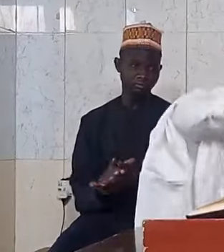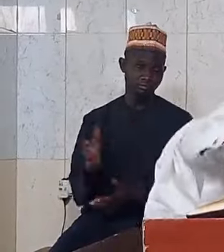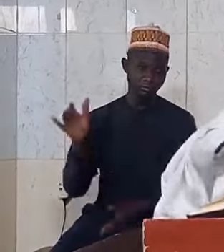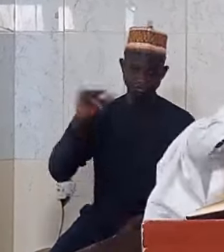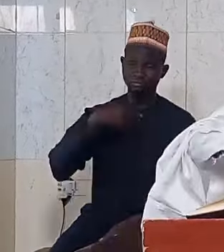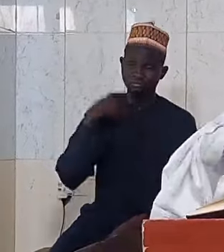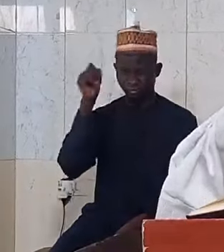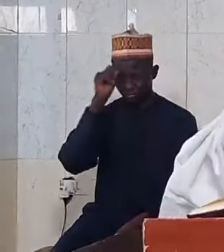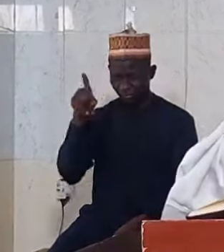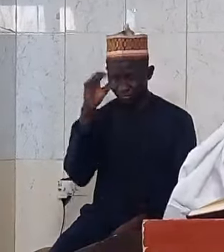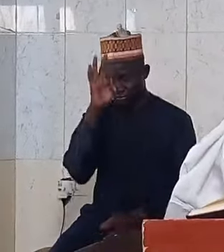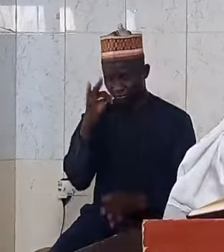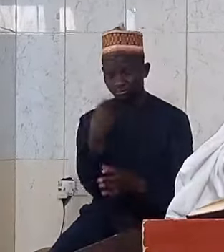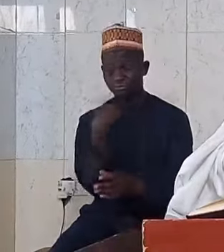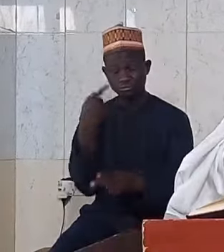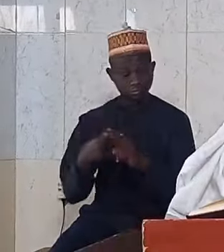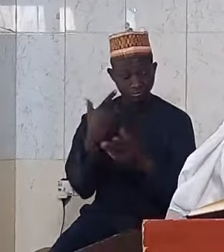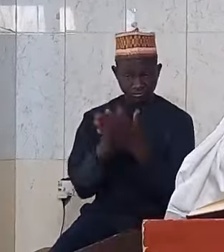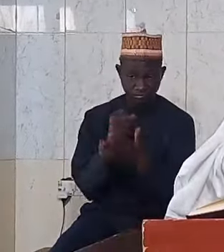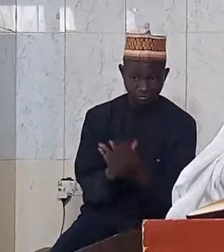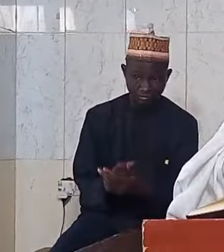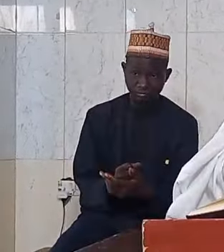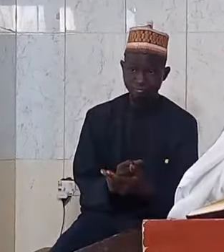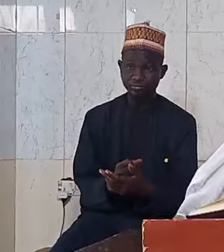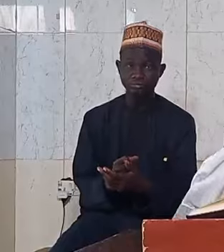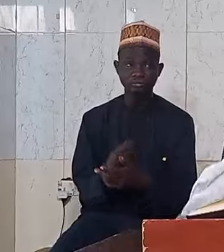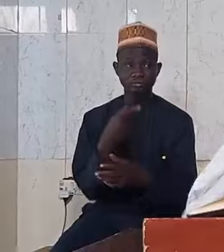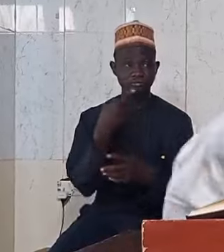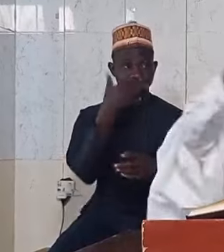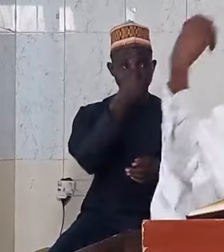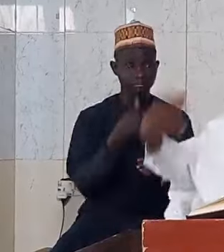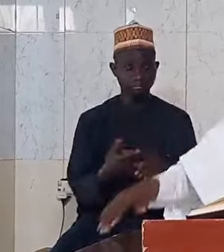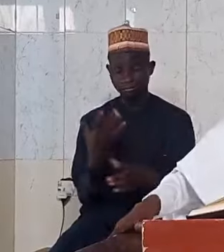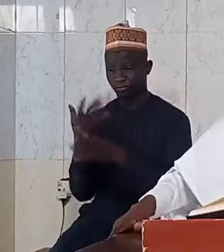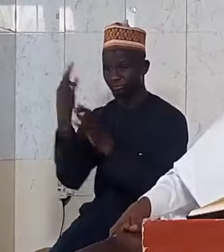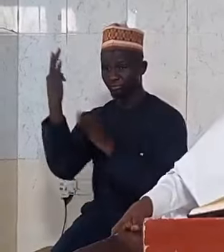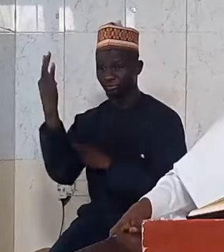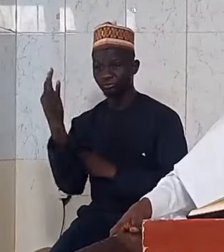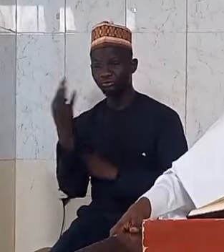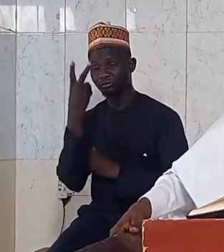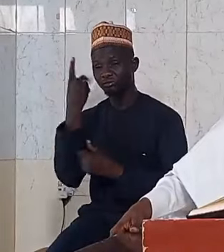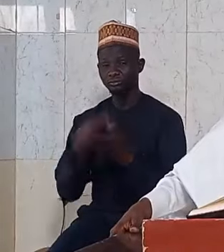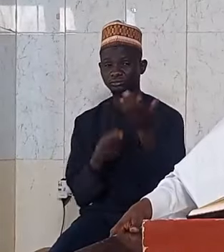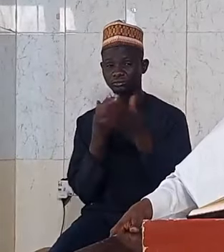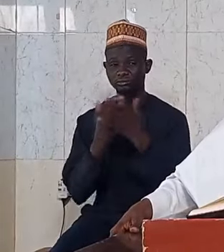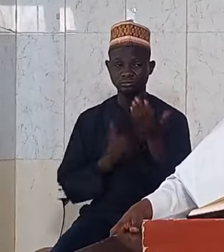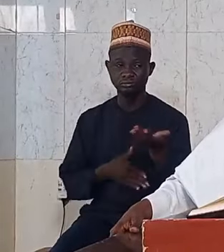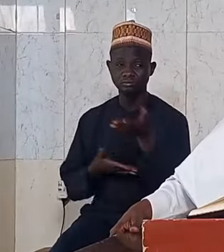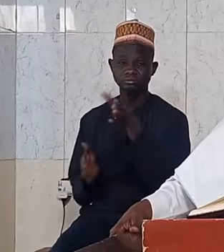an fahimci in an faɗi wannan din ma'anarsa wai shi din ne zai roƙa ka ji mutumin fa da ya mutu